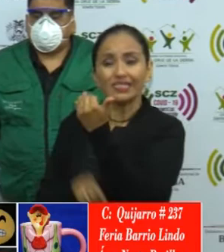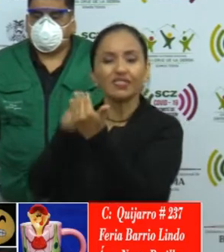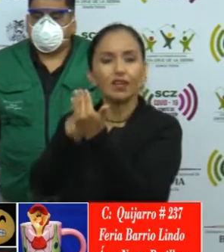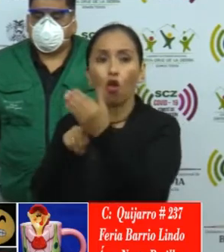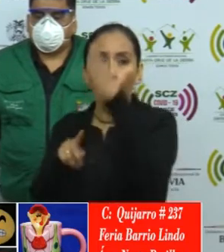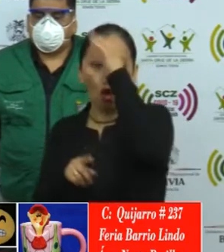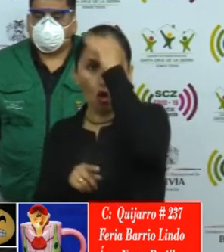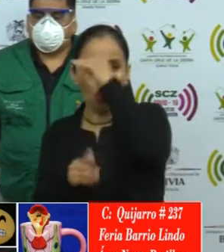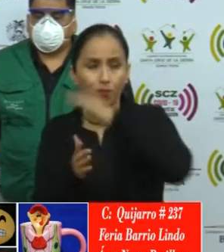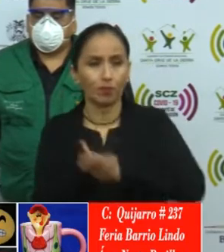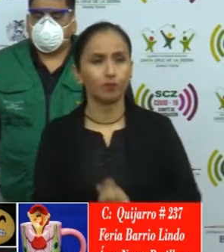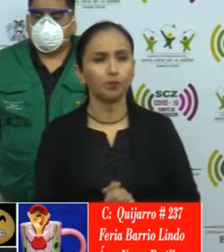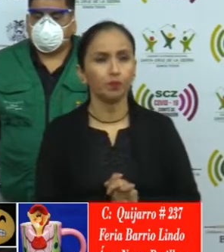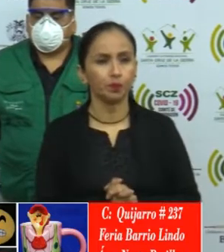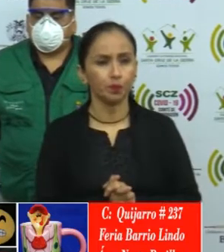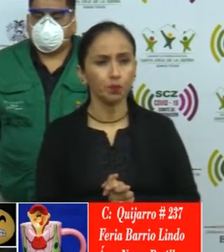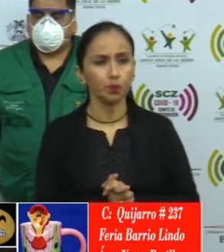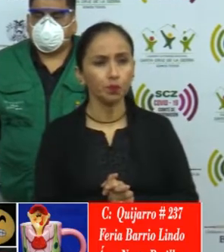de sexo masculino.